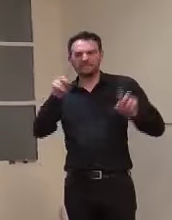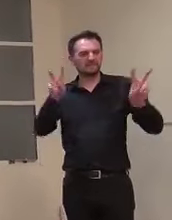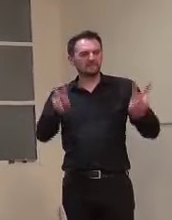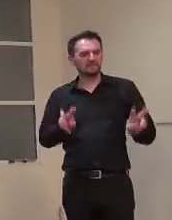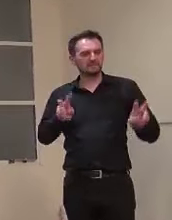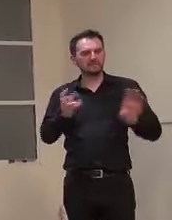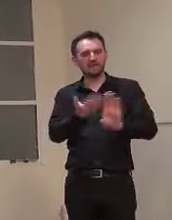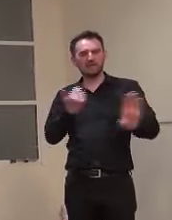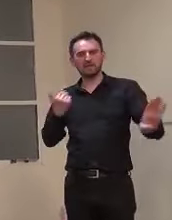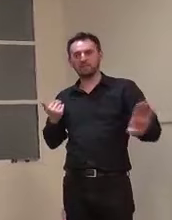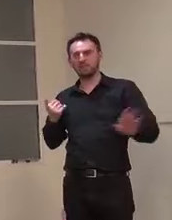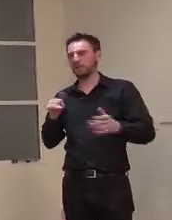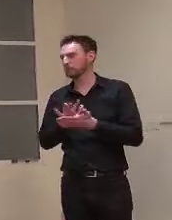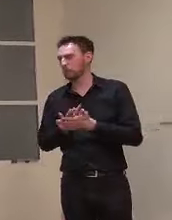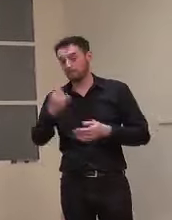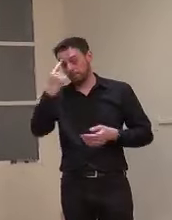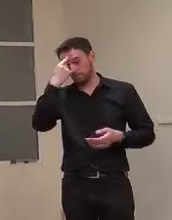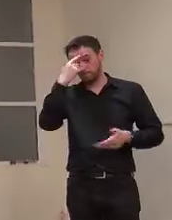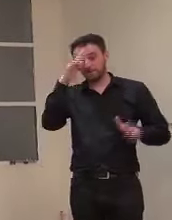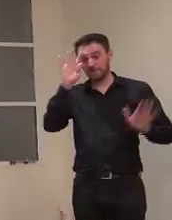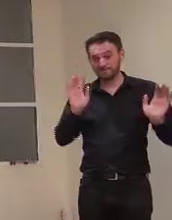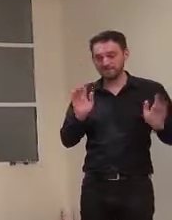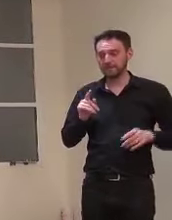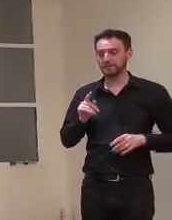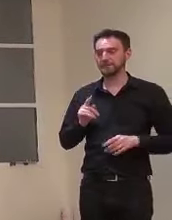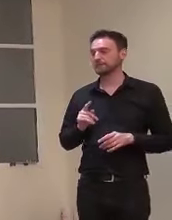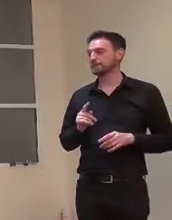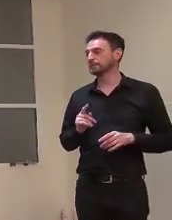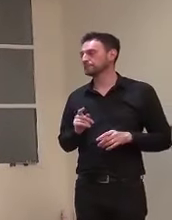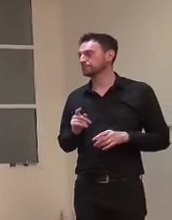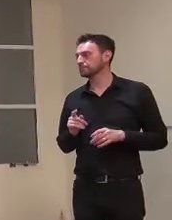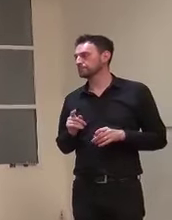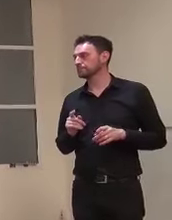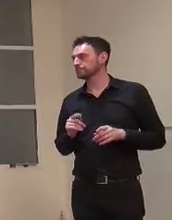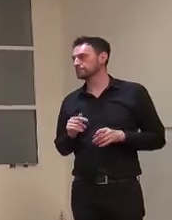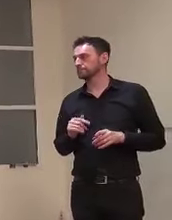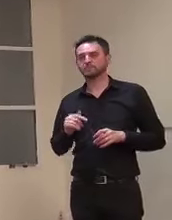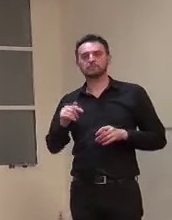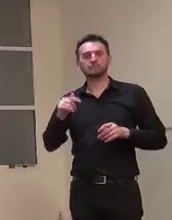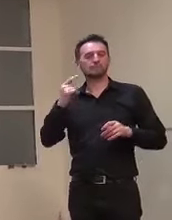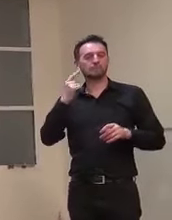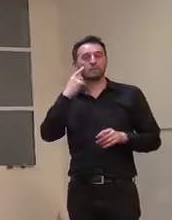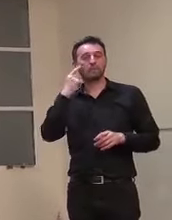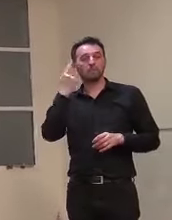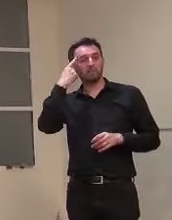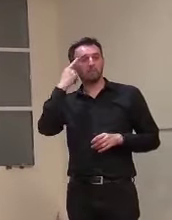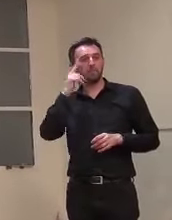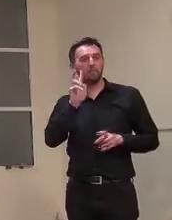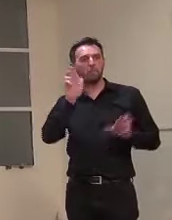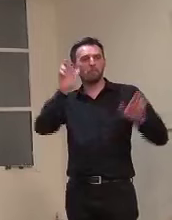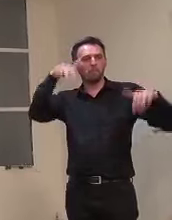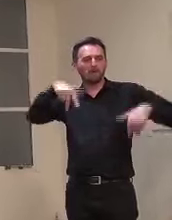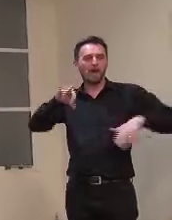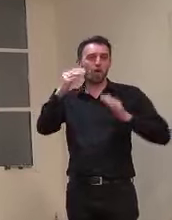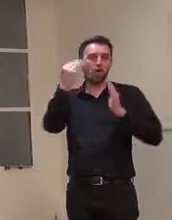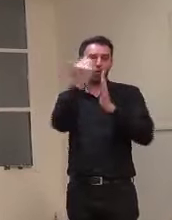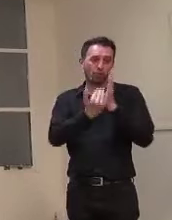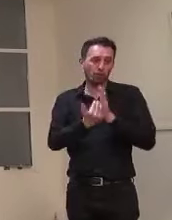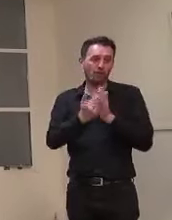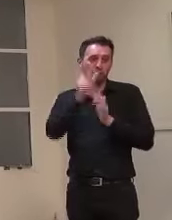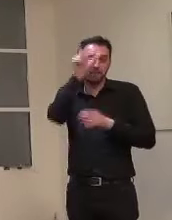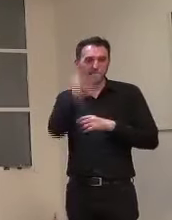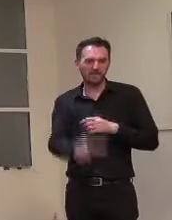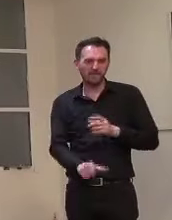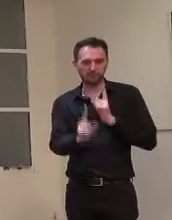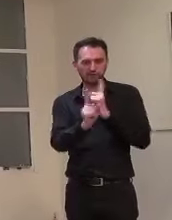de considerar lo que la proyección de un programa personal